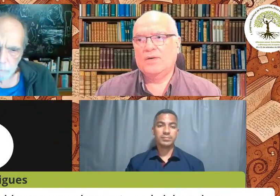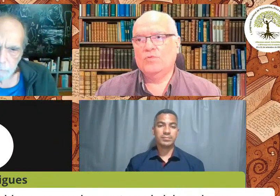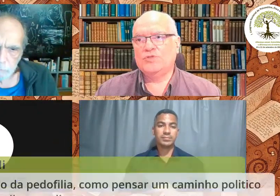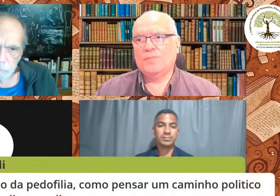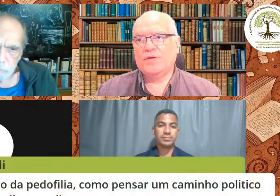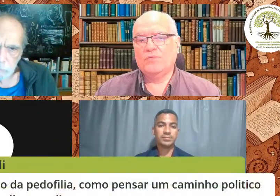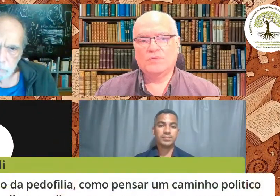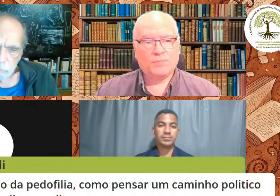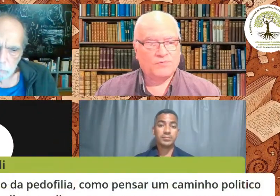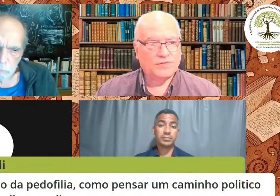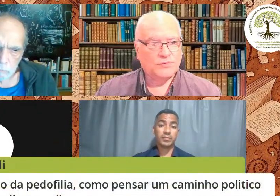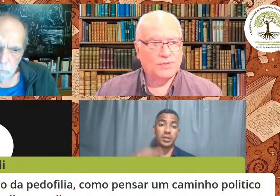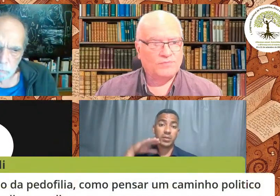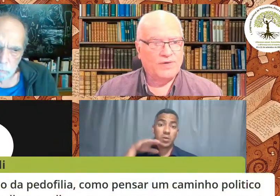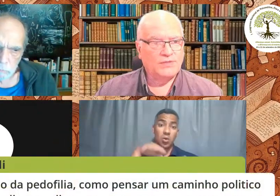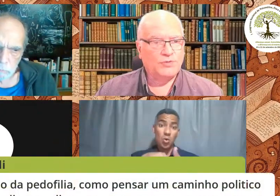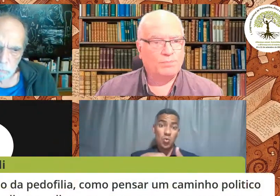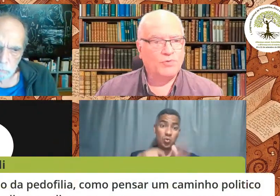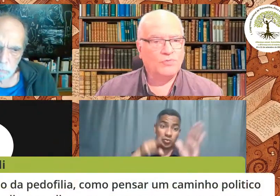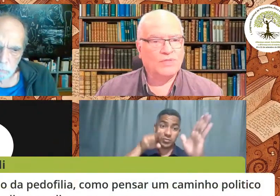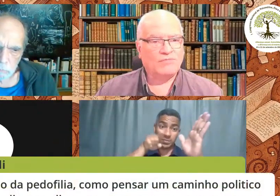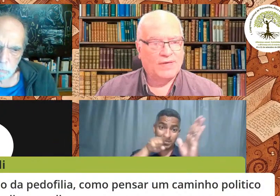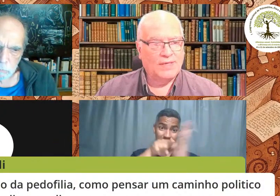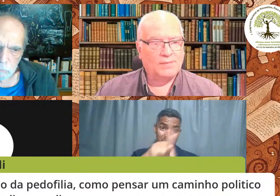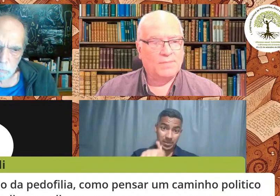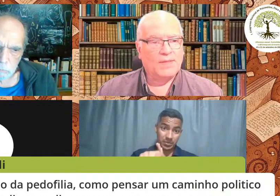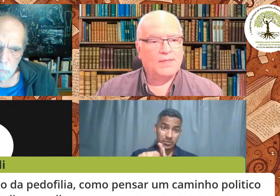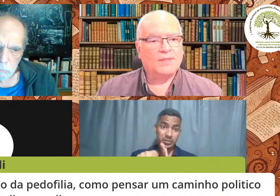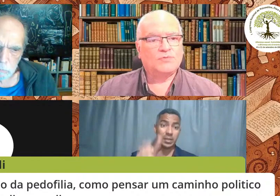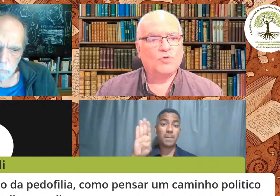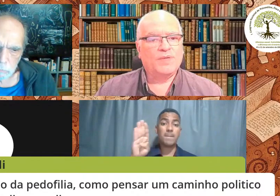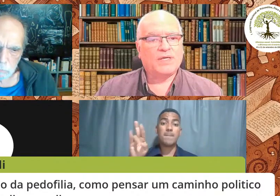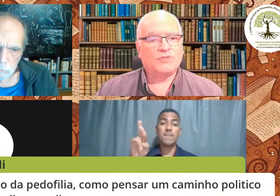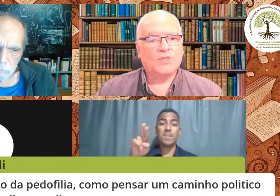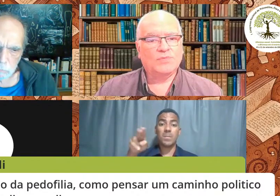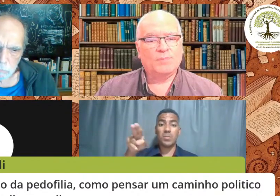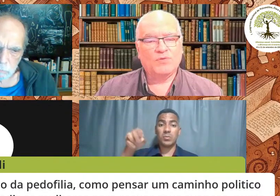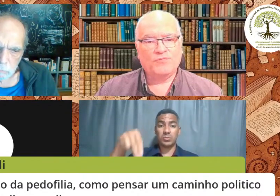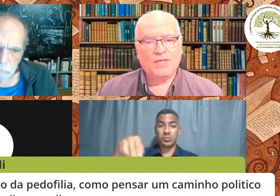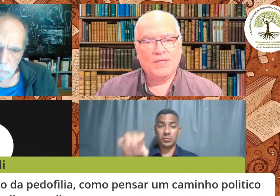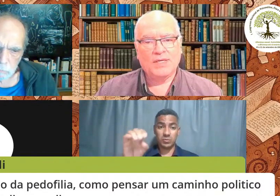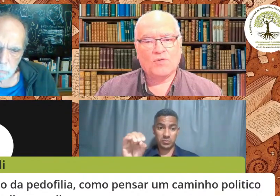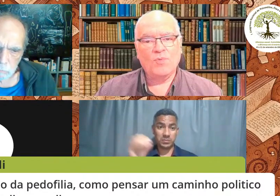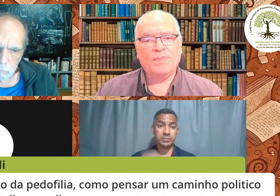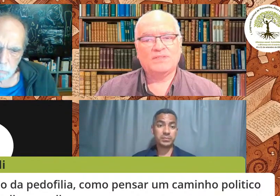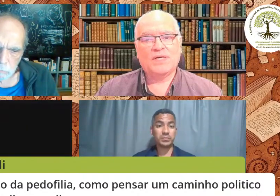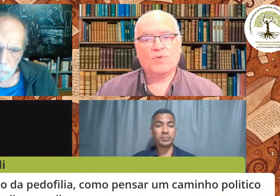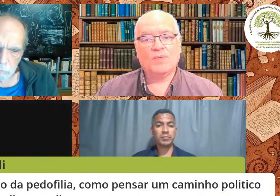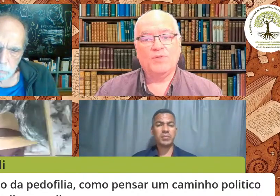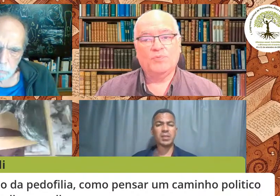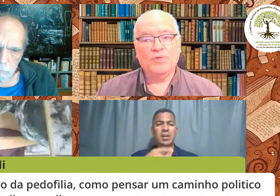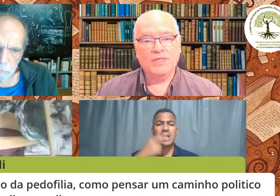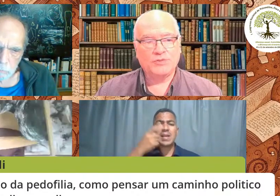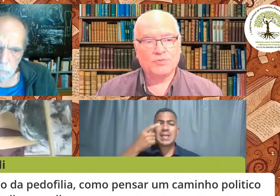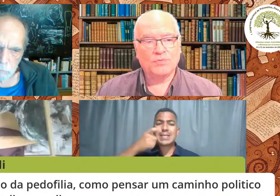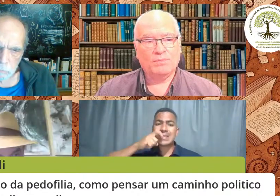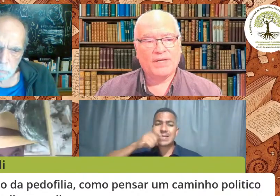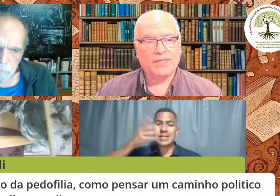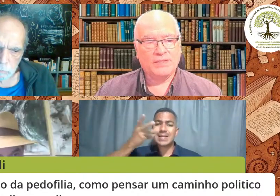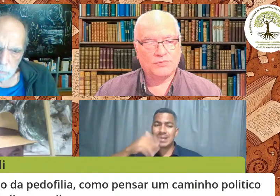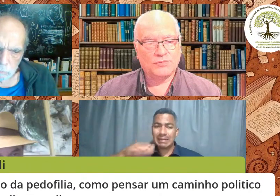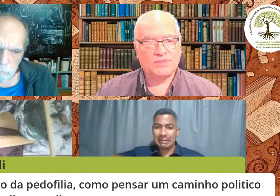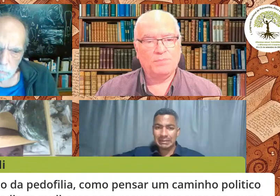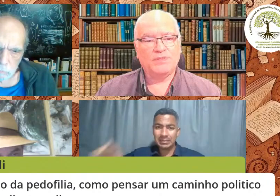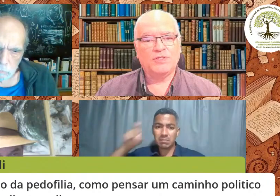E a última pergunta, professor, vem de Bruno Davelli. Sobre a questão da pedofilia, como pensar um caminho político